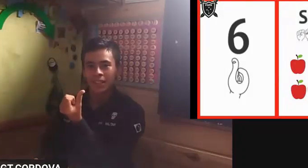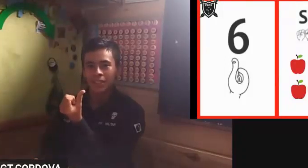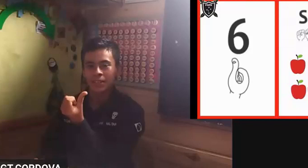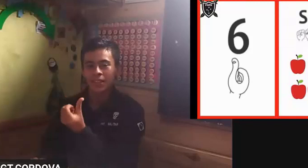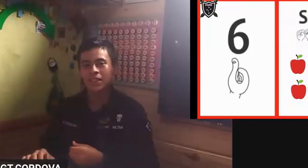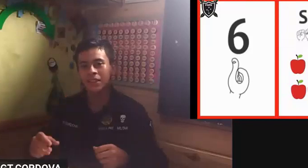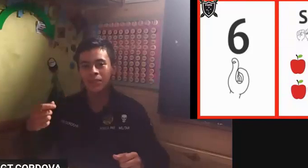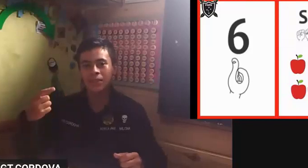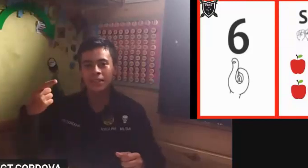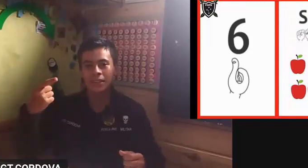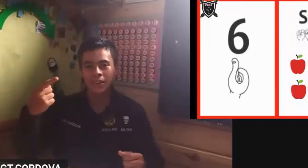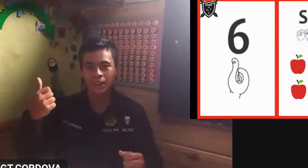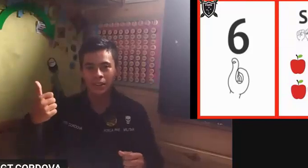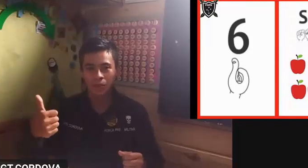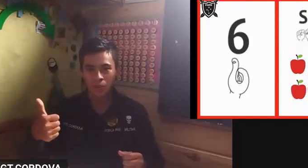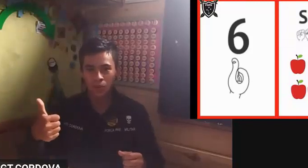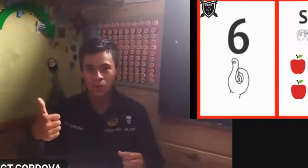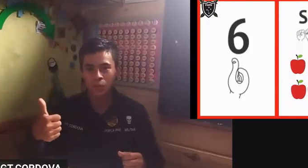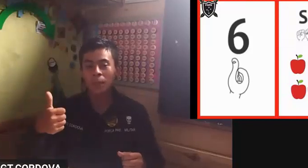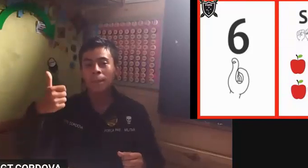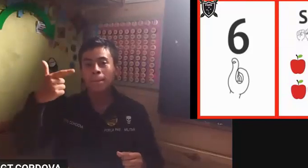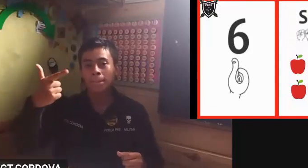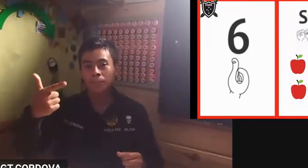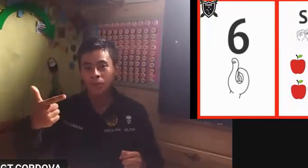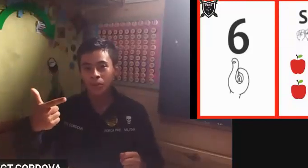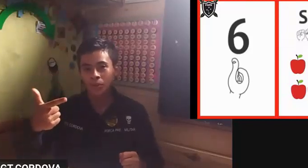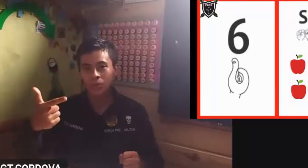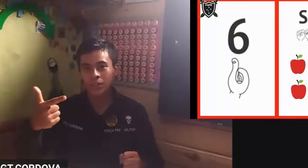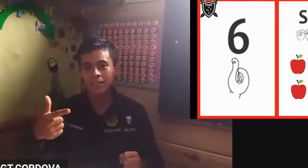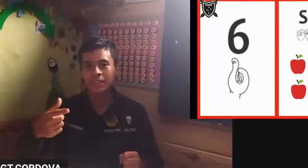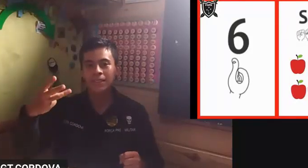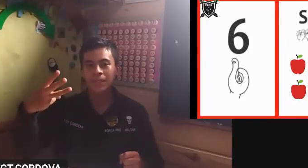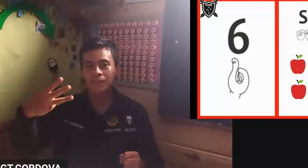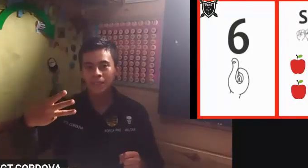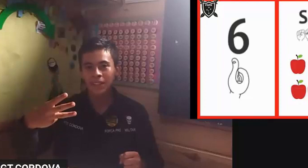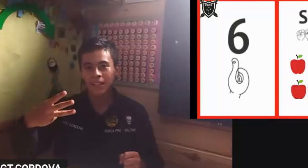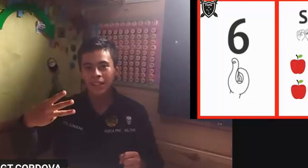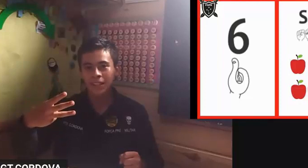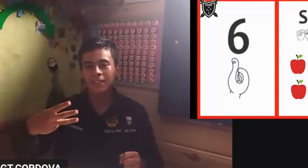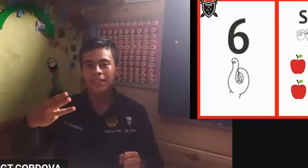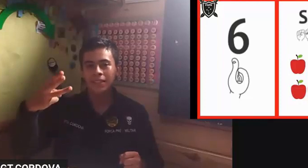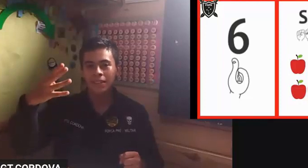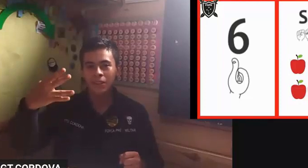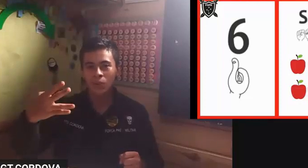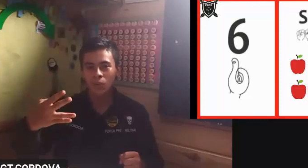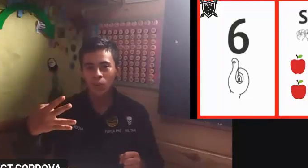é o 6. Então, vamos fazer, ó. 1, 2, 3,